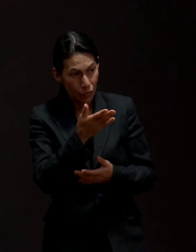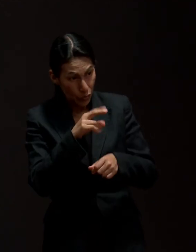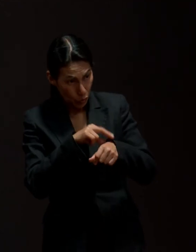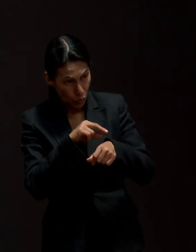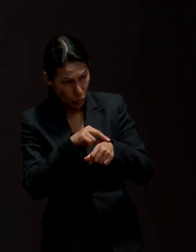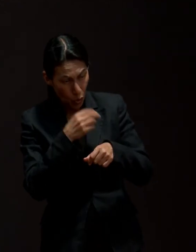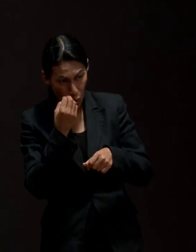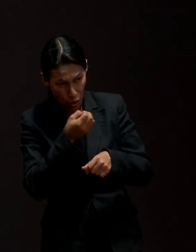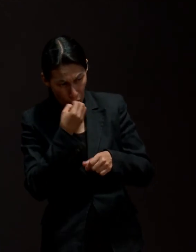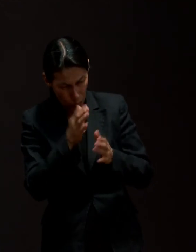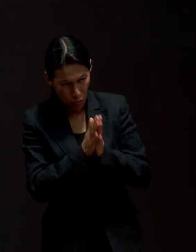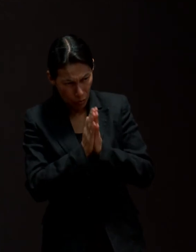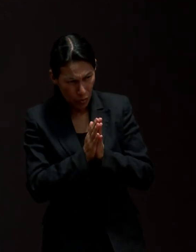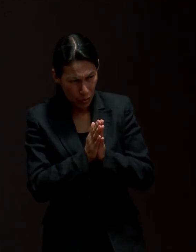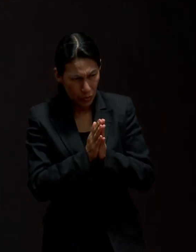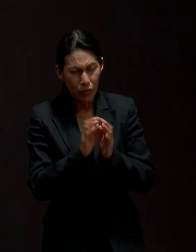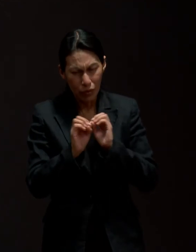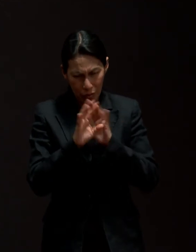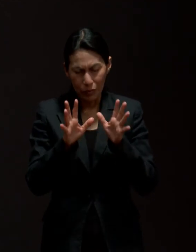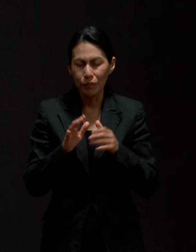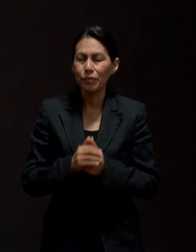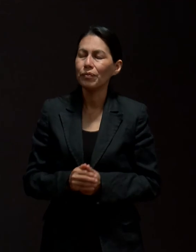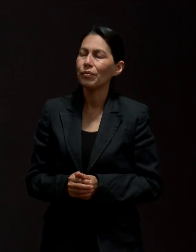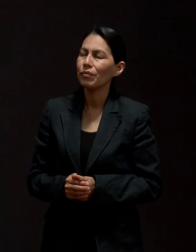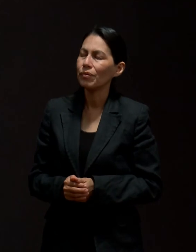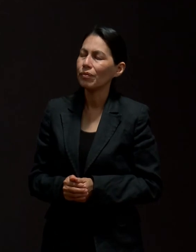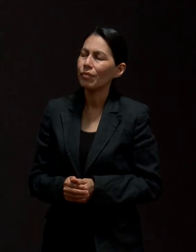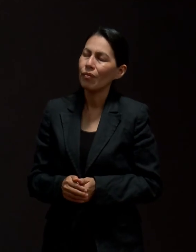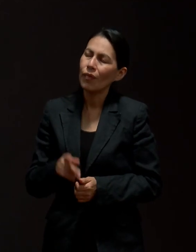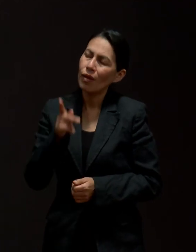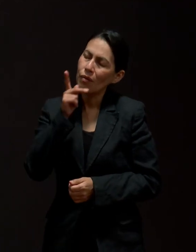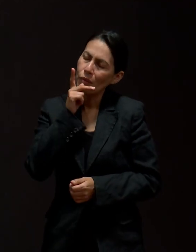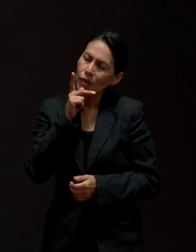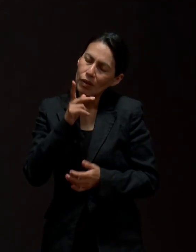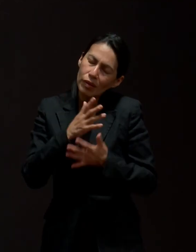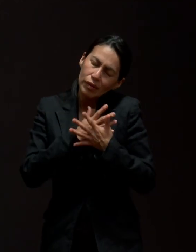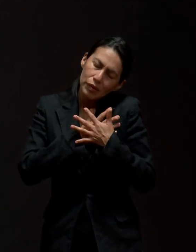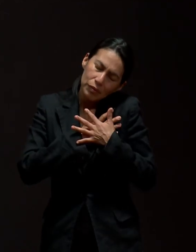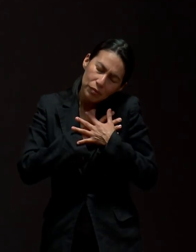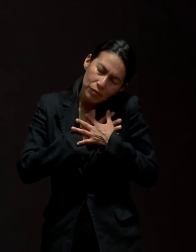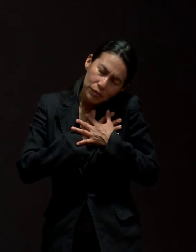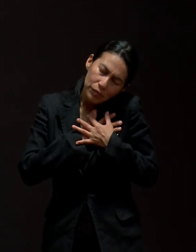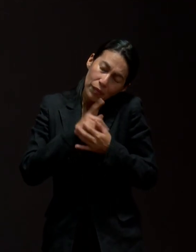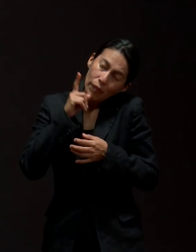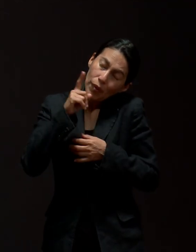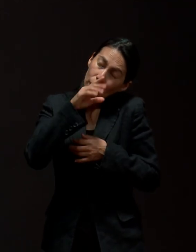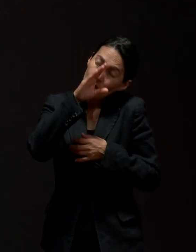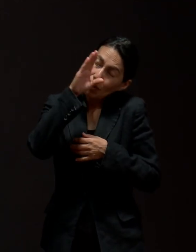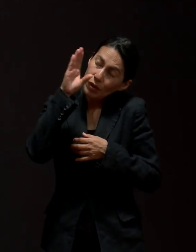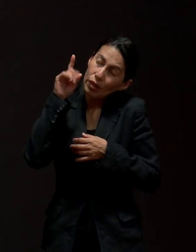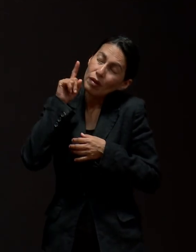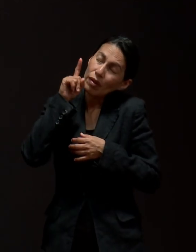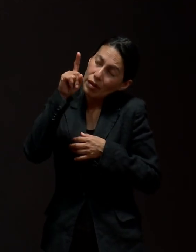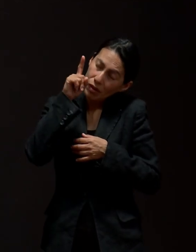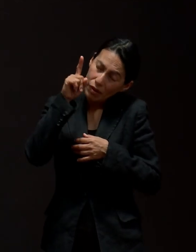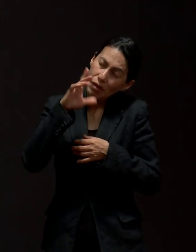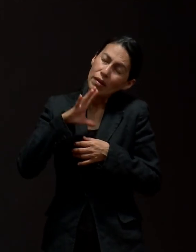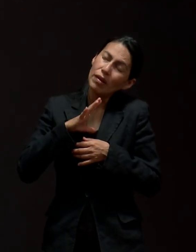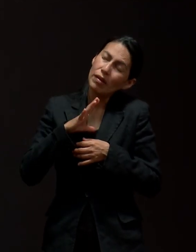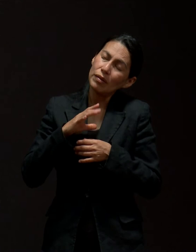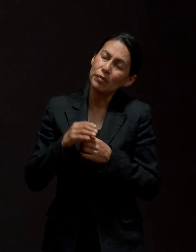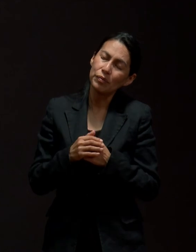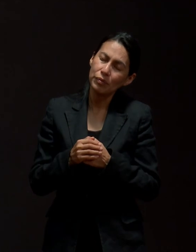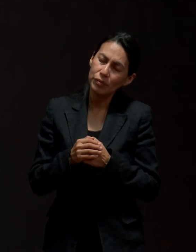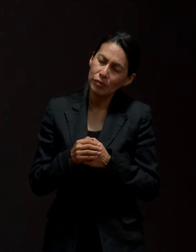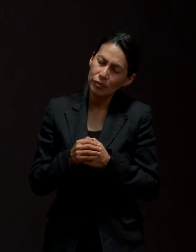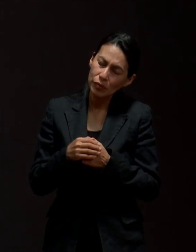Amoroso. Doctor, ¿quieres dirigirnos en oración? Sí. Oremos. Amado Padre que estás en los cielos, te damos